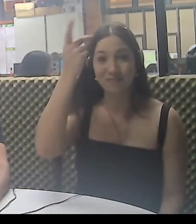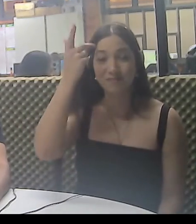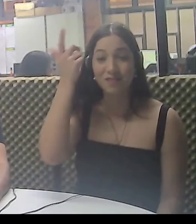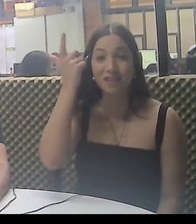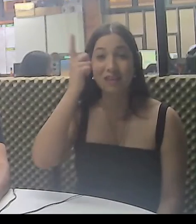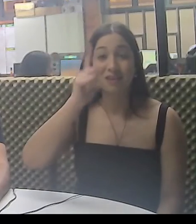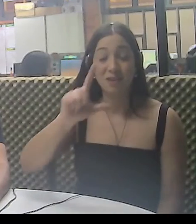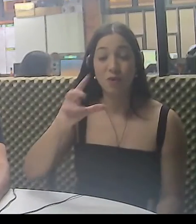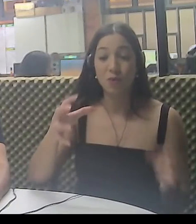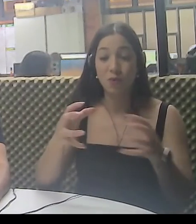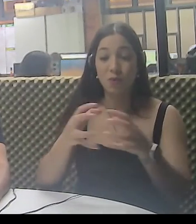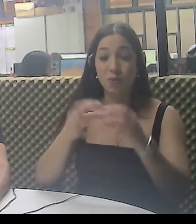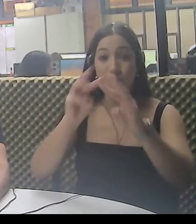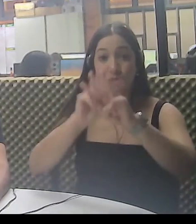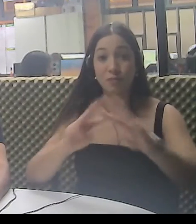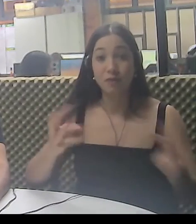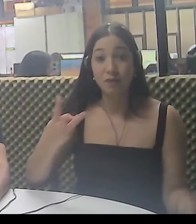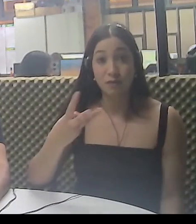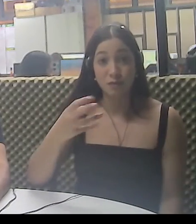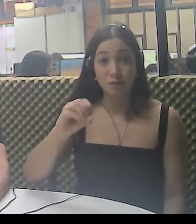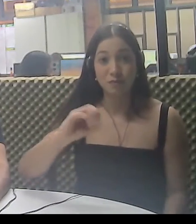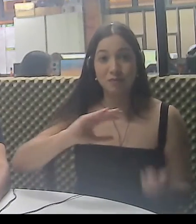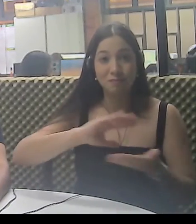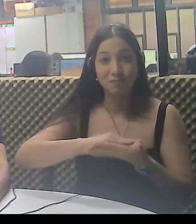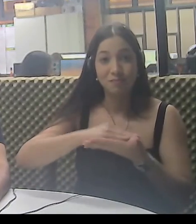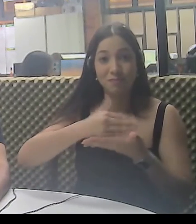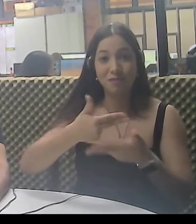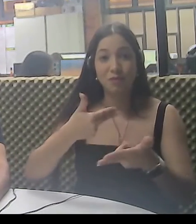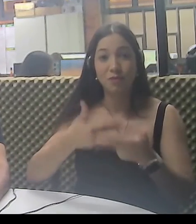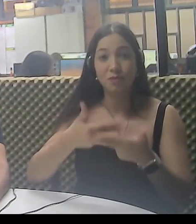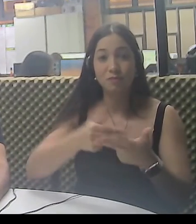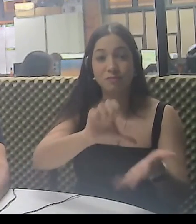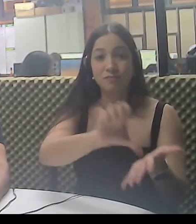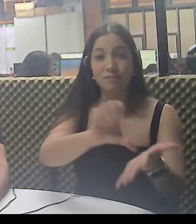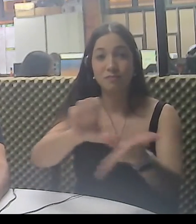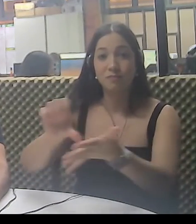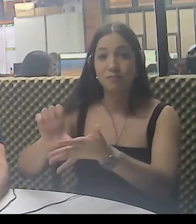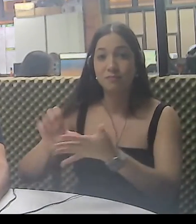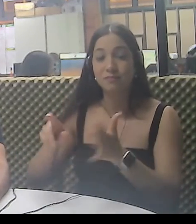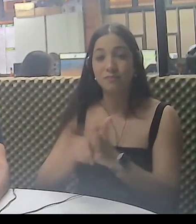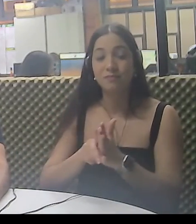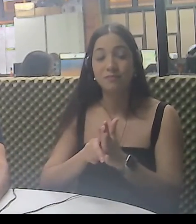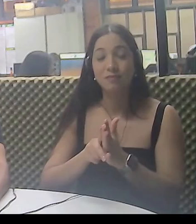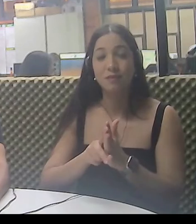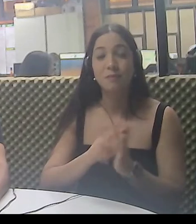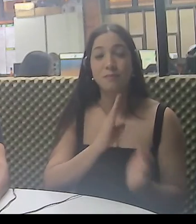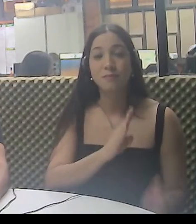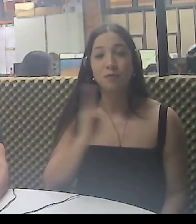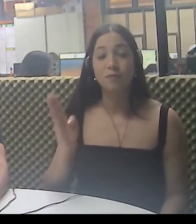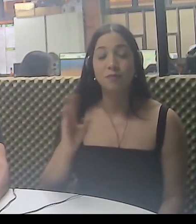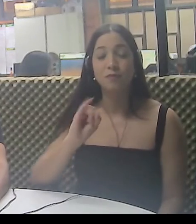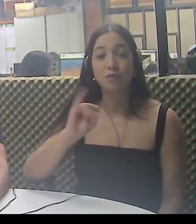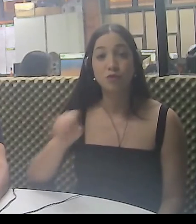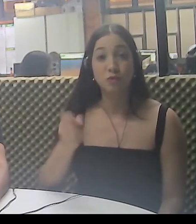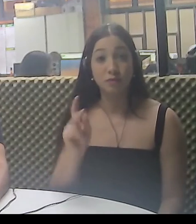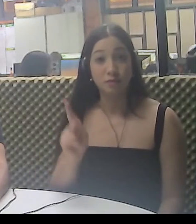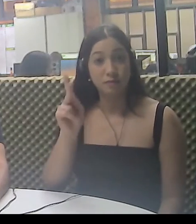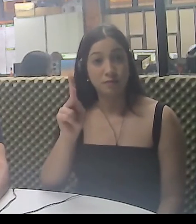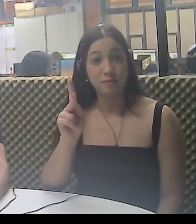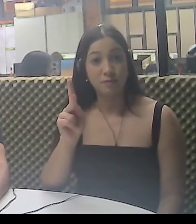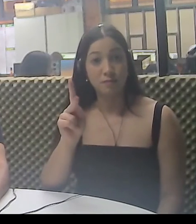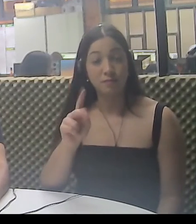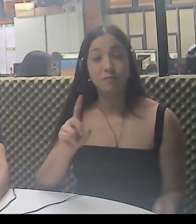Grupo Martins 30 notebooks que serão utilizados nos anexos da Biblioteca Municipal Professor Juscelino Kubitschek,